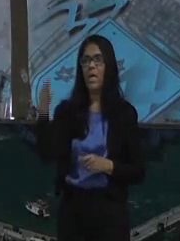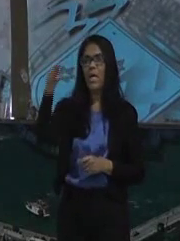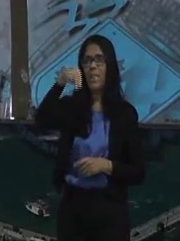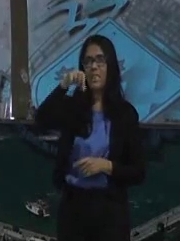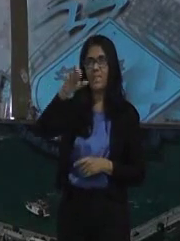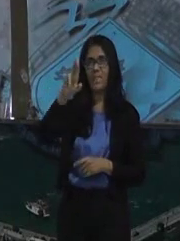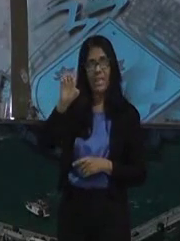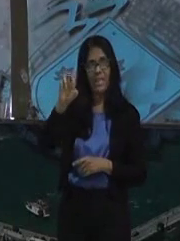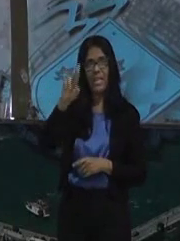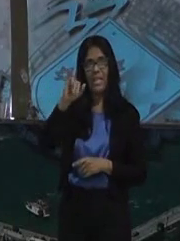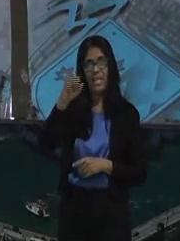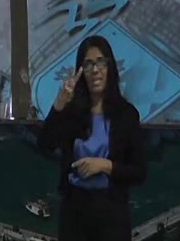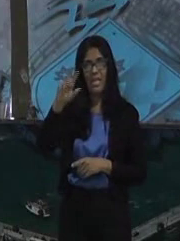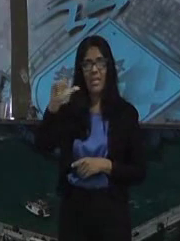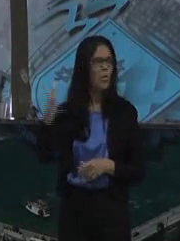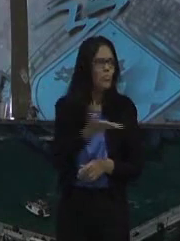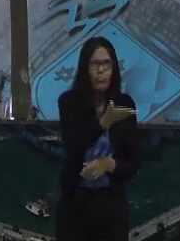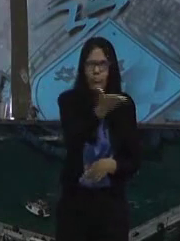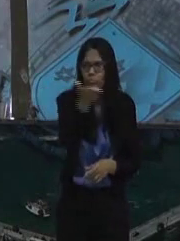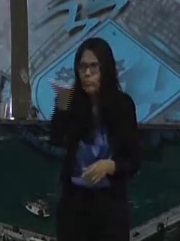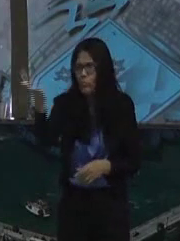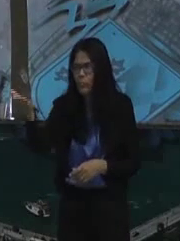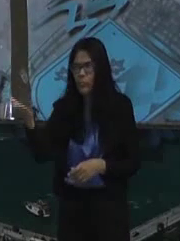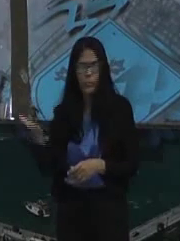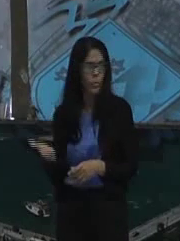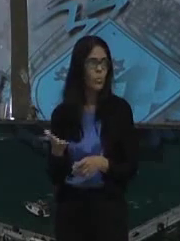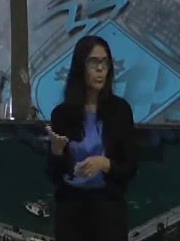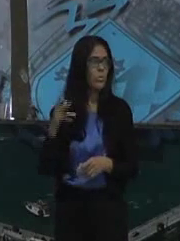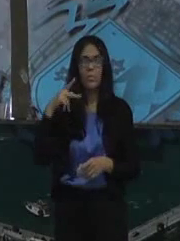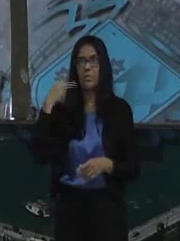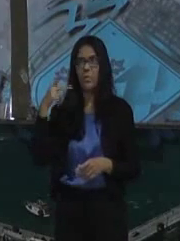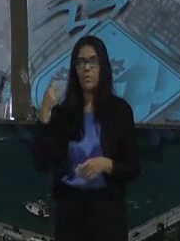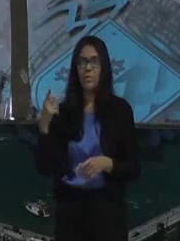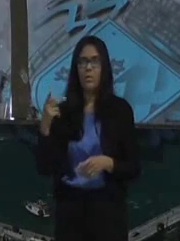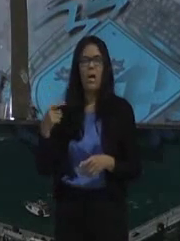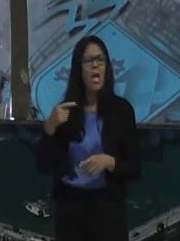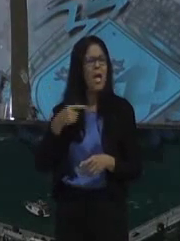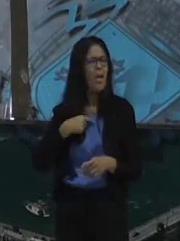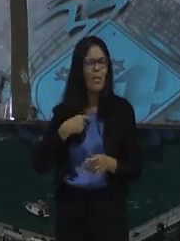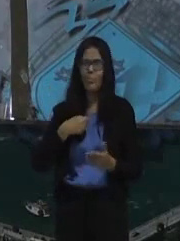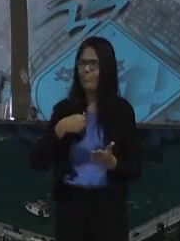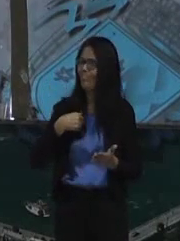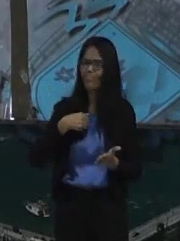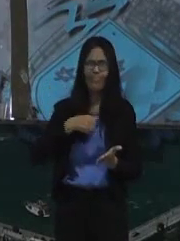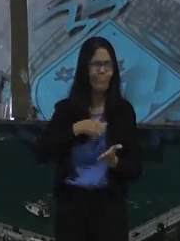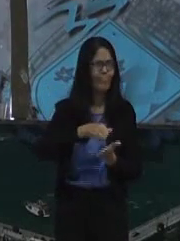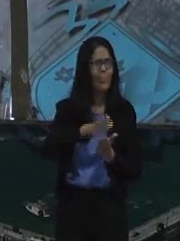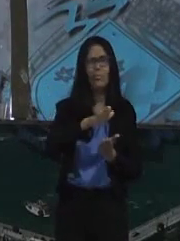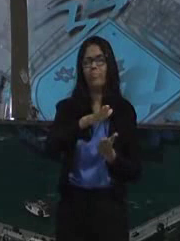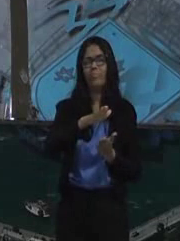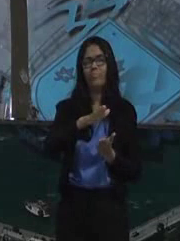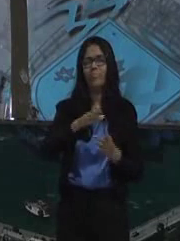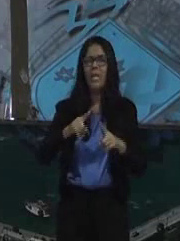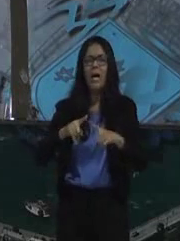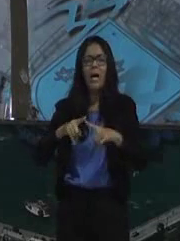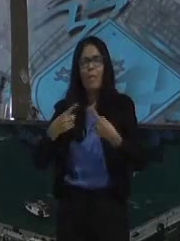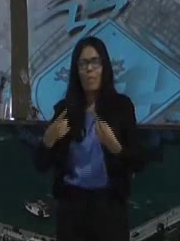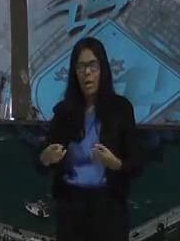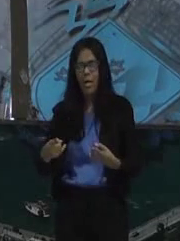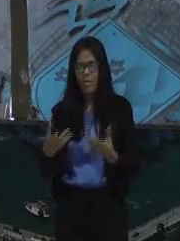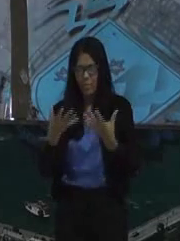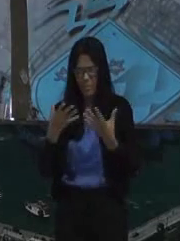Nerival. Então, foi um prazer. A gente sai dessa casa com a consciência do dever